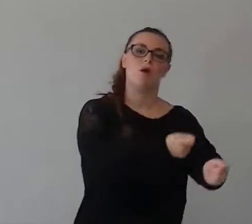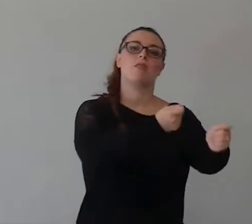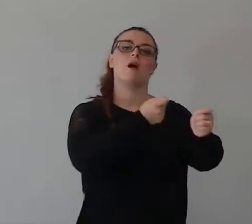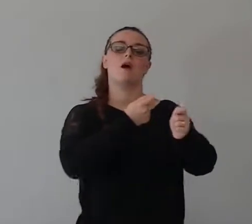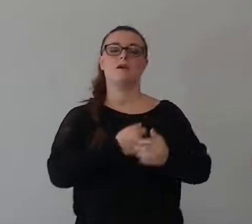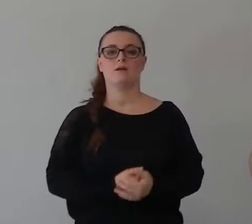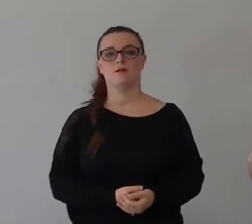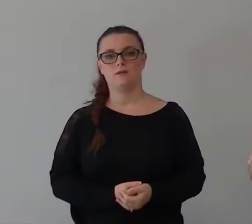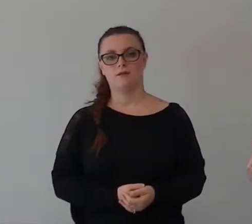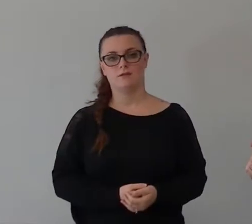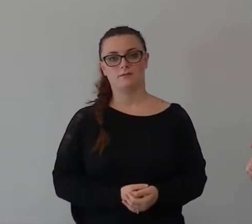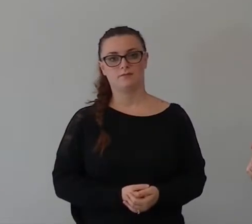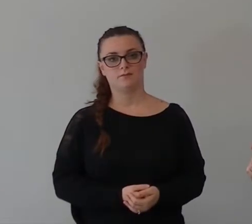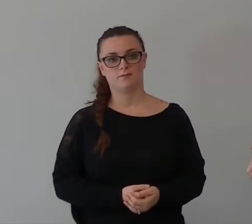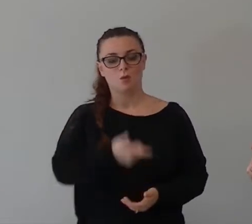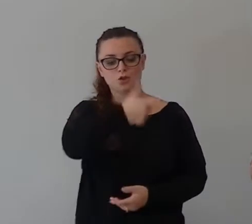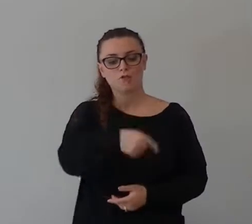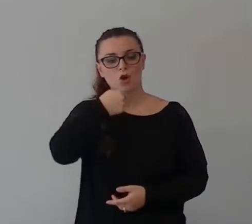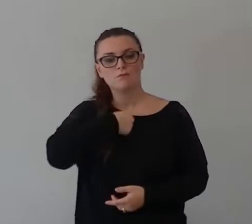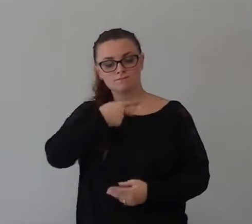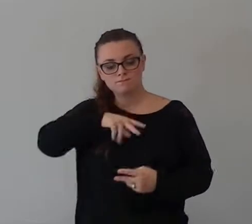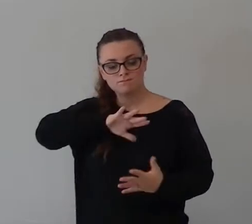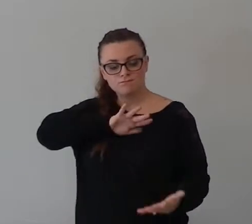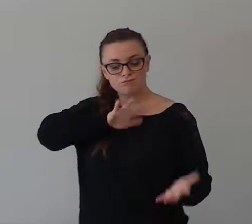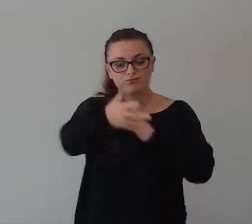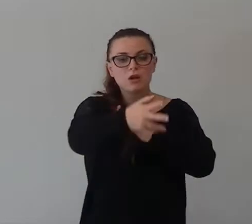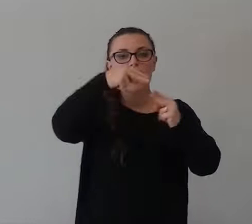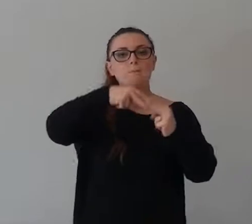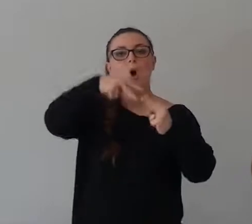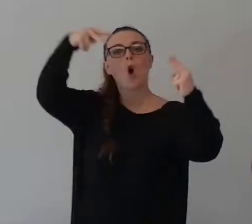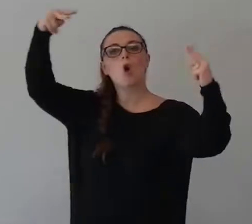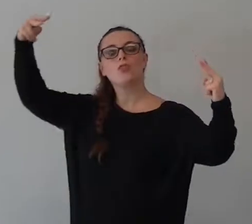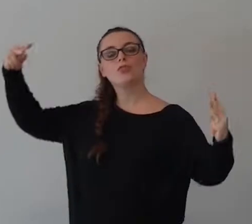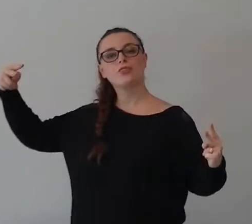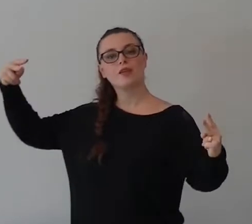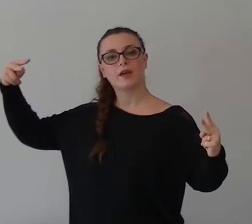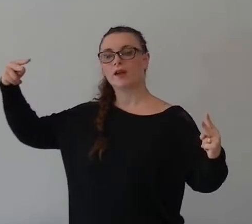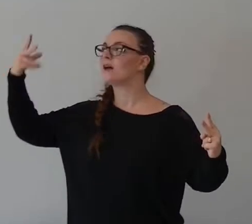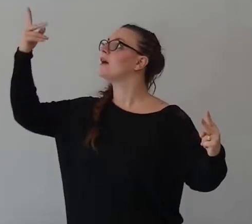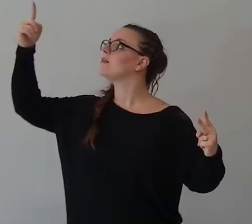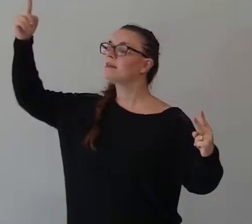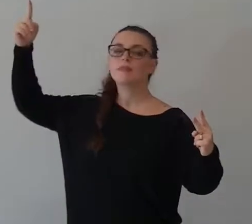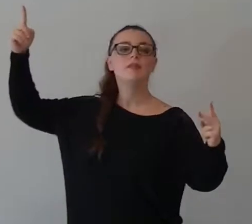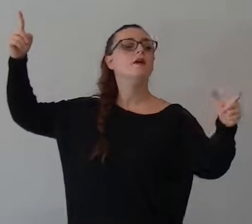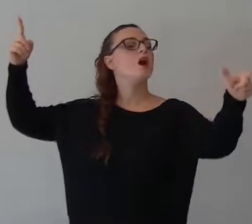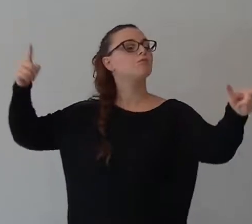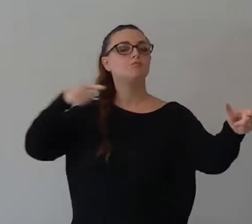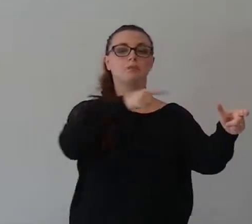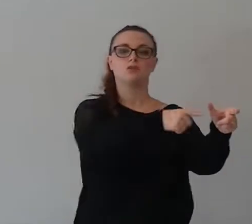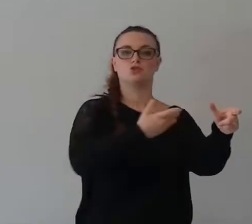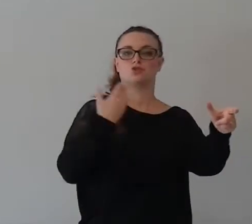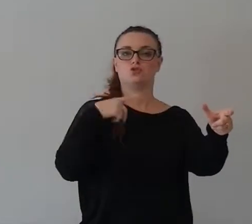Cristo del neocredente. Tu sei l'anello di congiunzione, tu devi continuare a pregare per la persona a cui